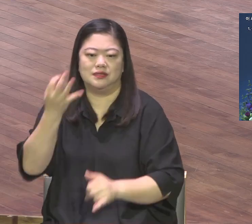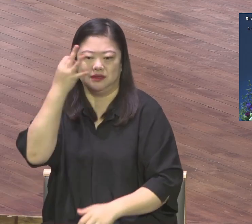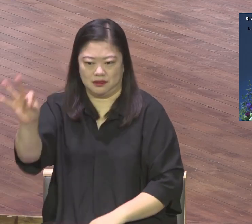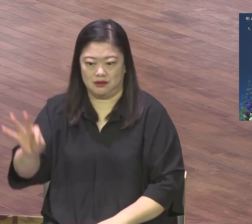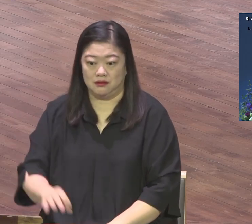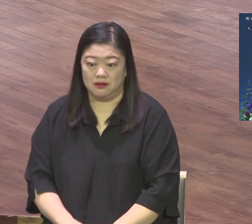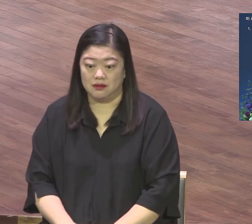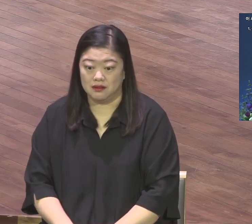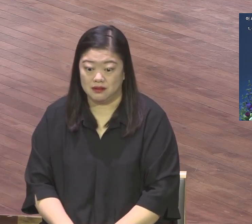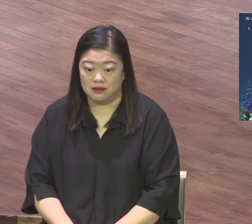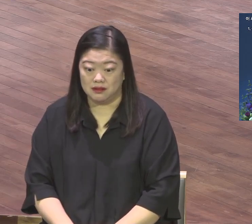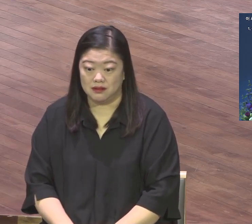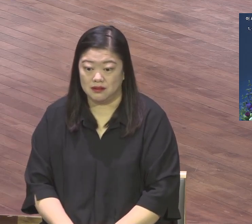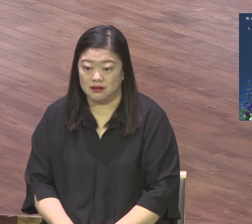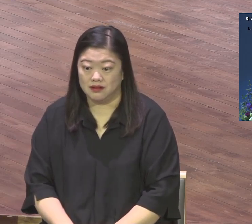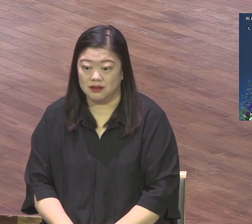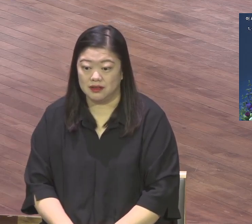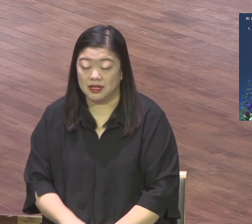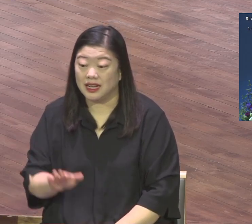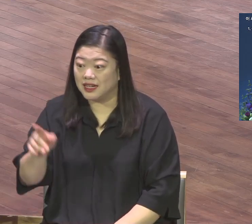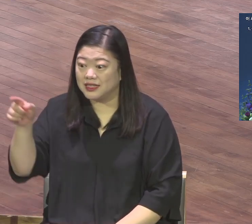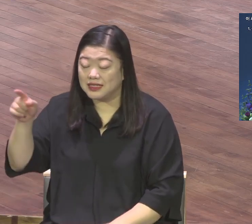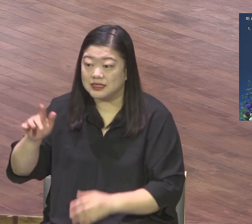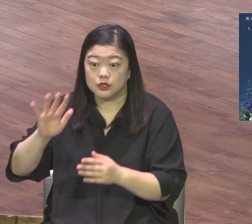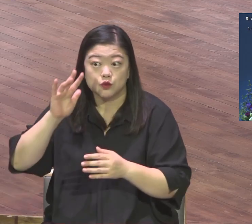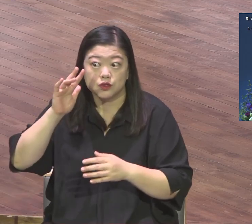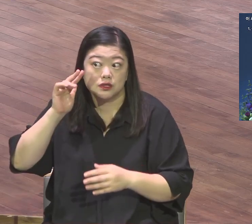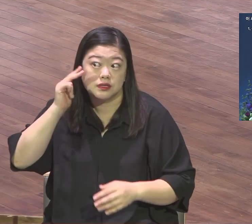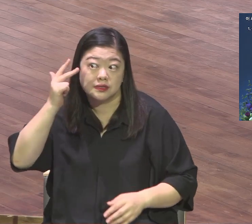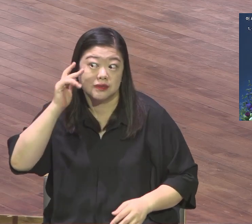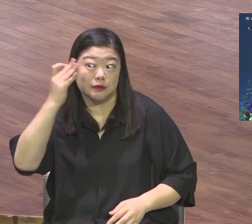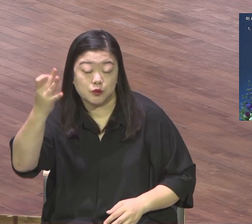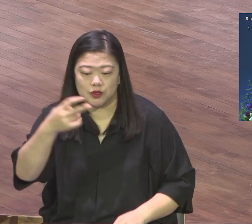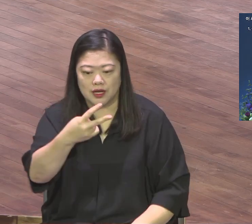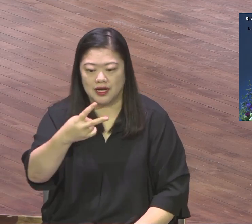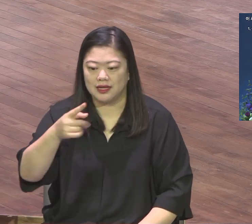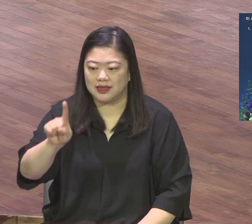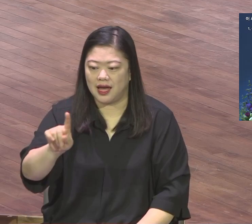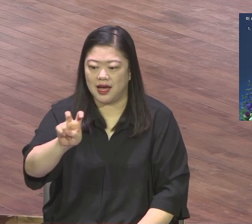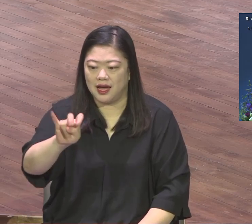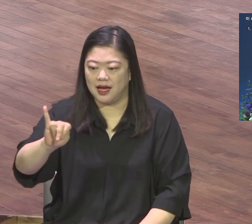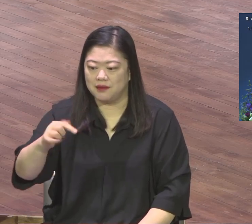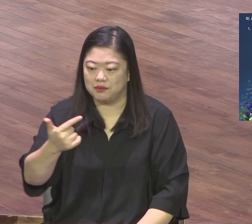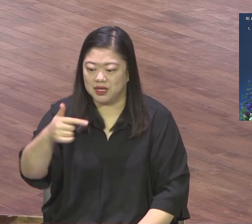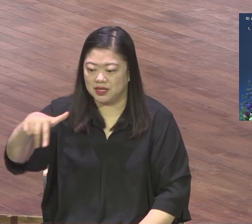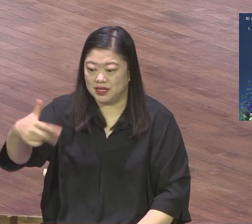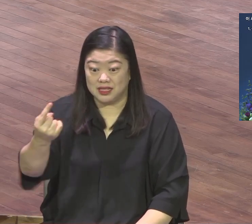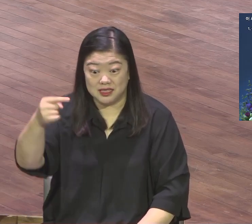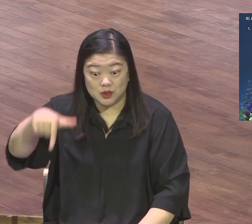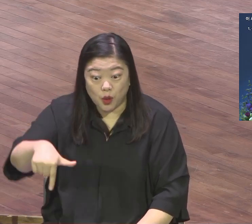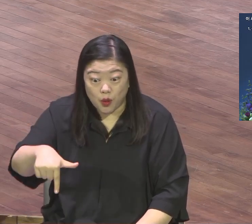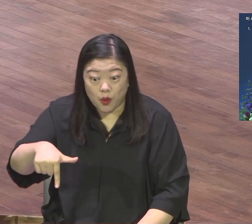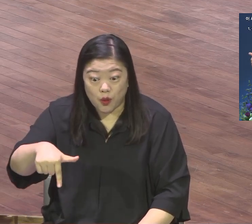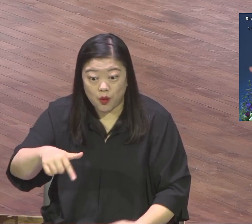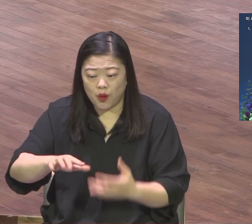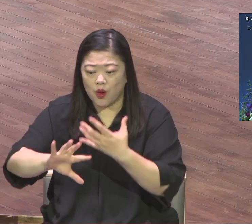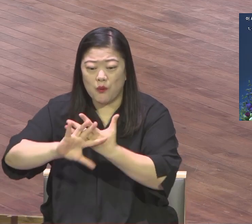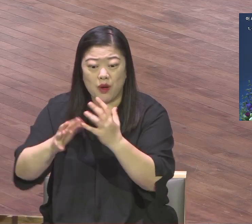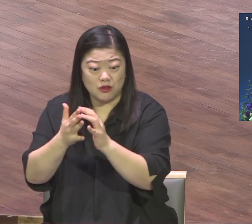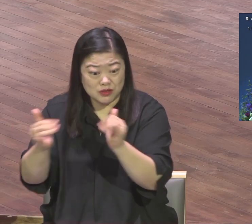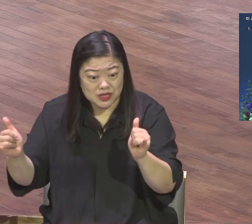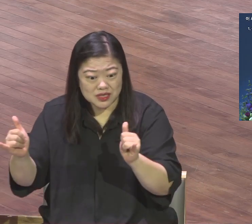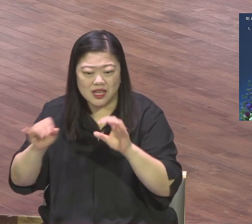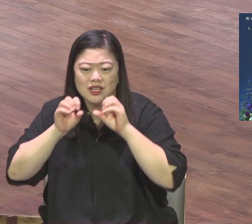우리 다민족 복음하자. 다민족 하자고 막 우리 그게 우리 양심 아닙니까? 2-3천나라 5천족 복음하지